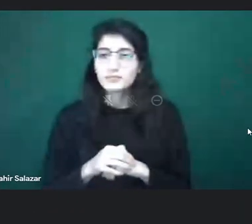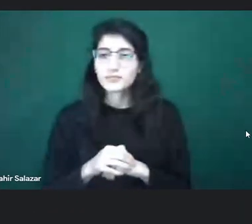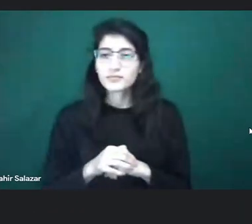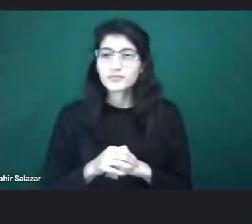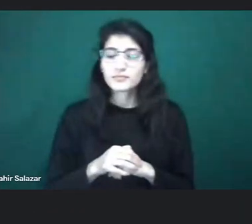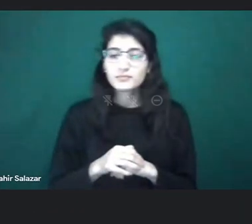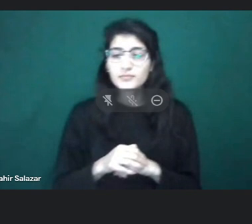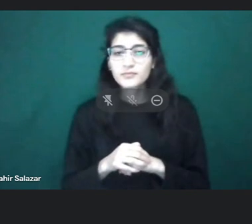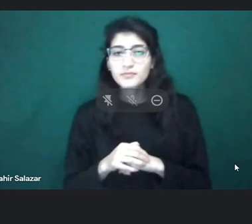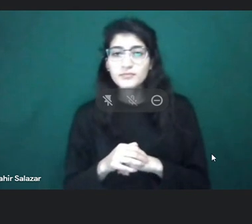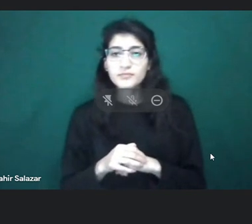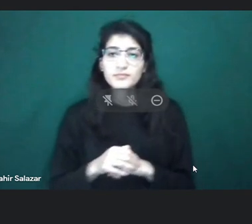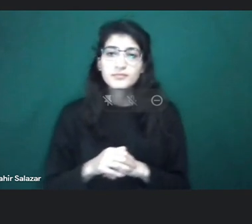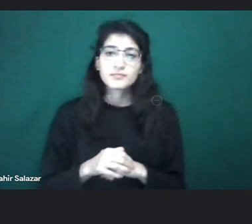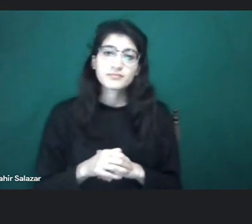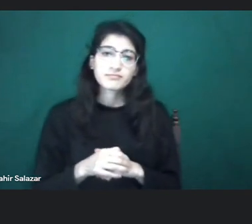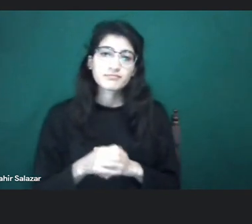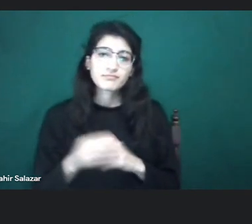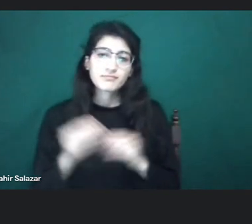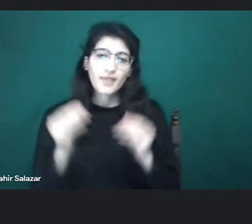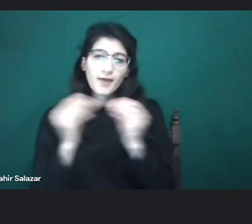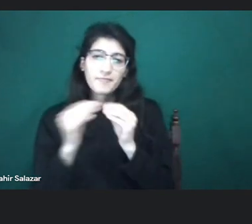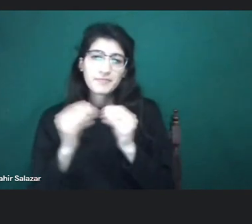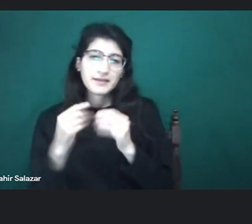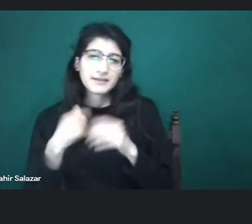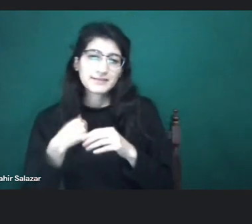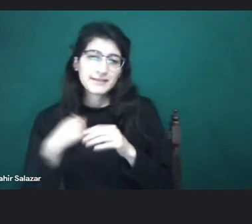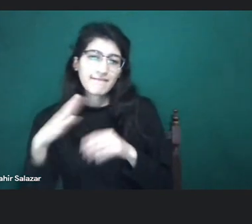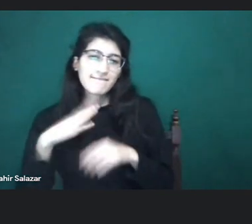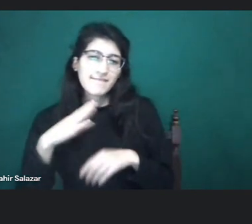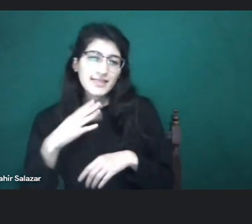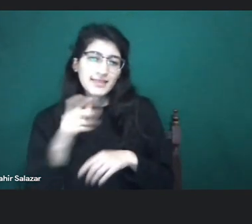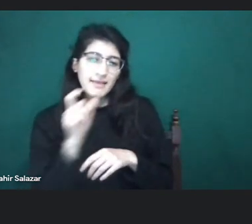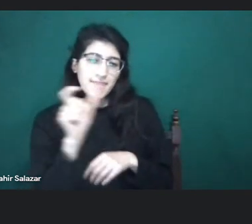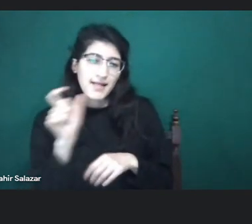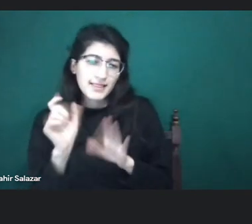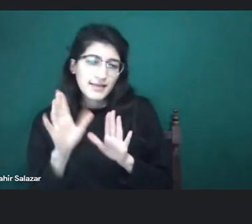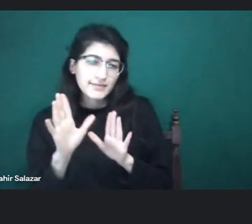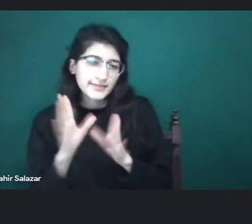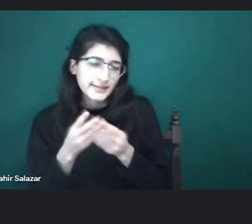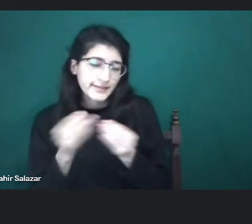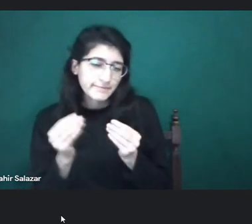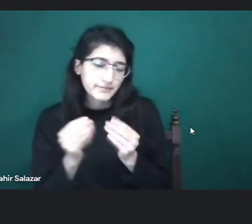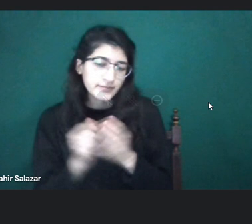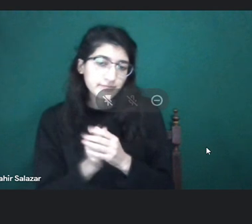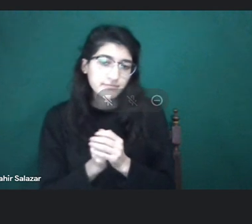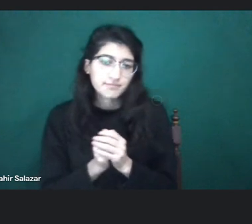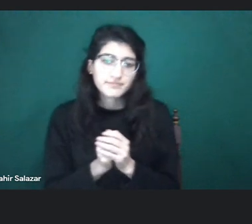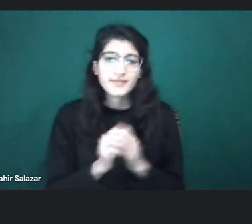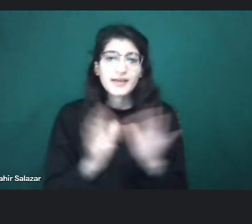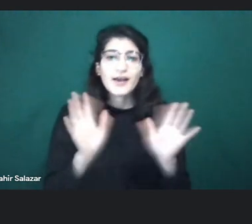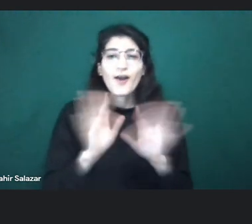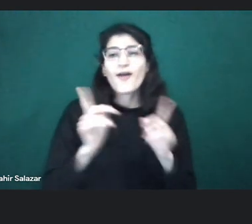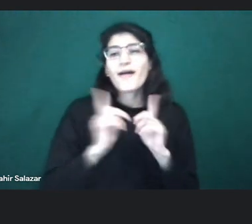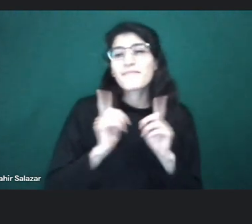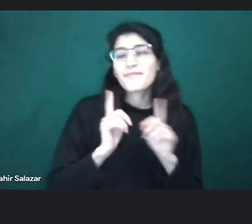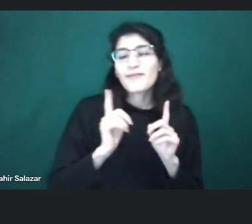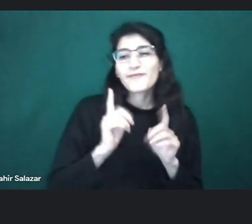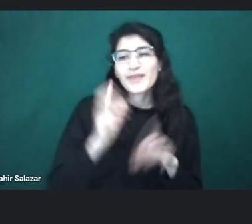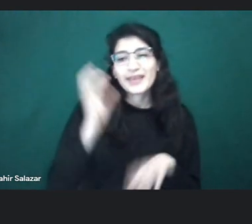No, a mí me faltan unas palabritas y ya terminó. Bueno, esperamos un rato. Hola, profe. Disculpe, sí. Estaba en la cocina.